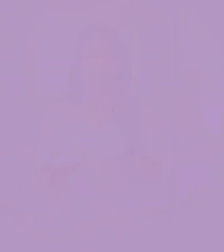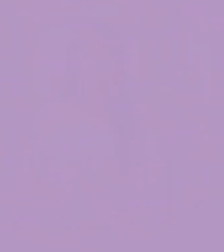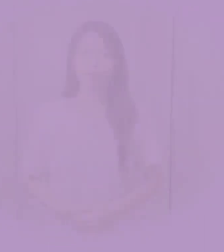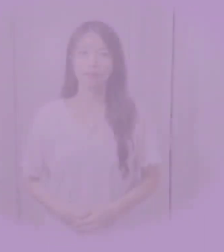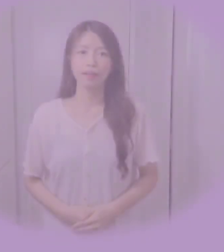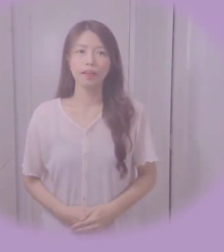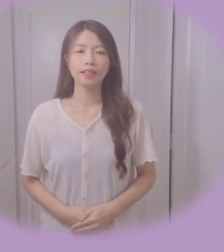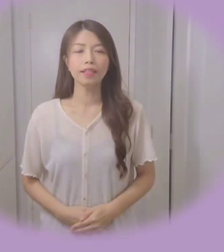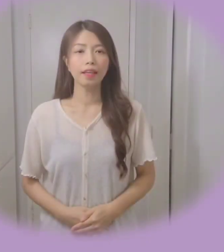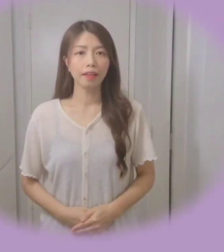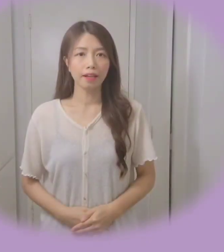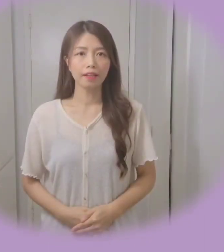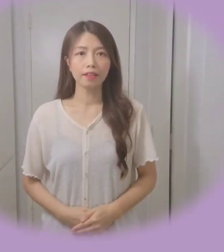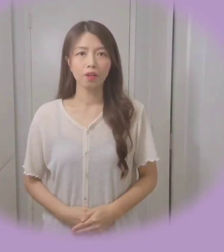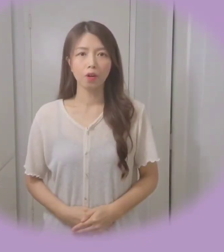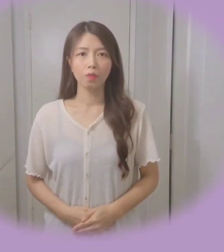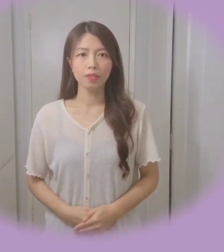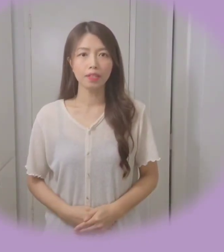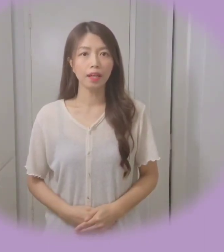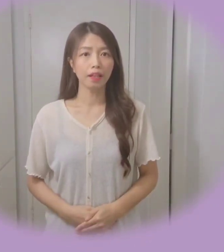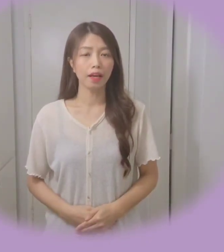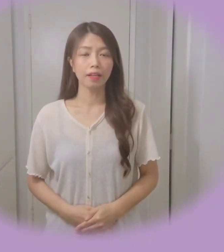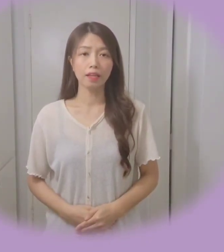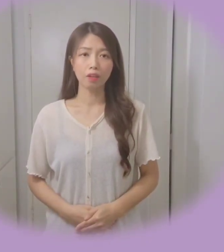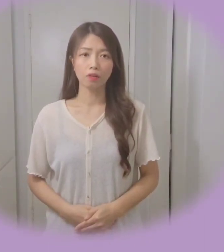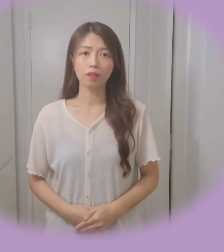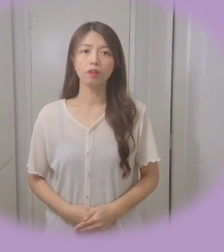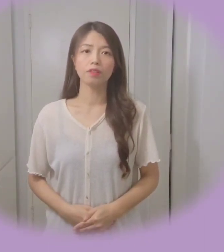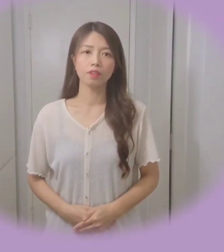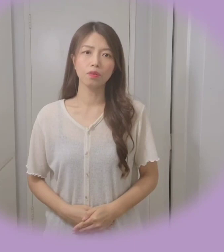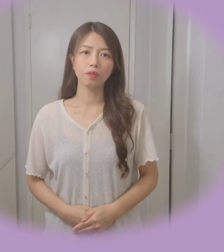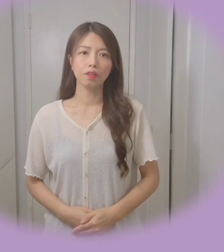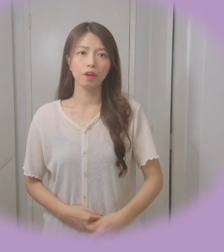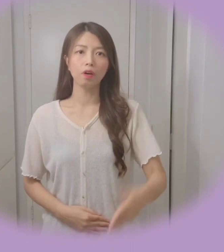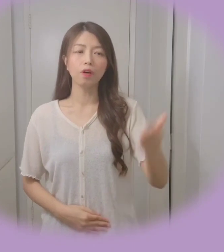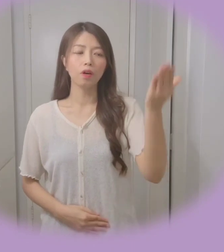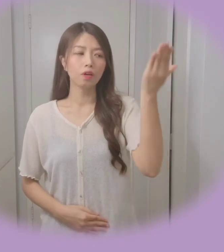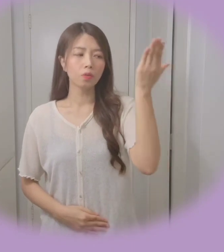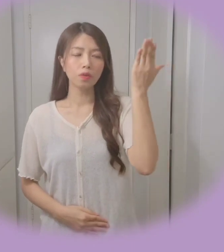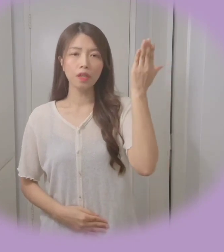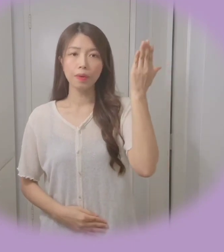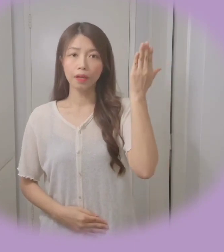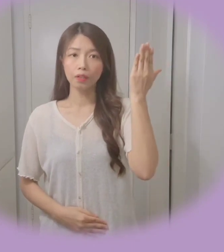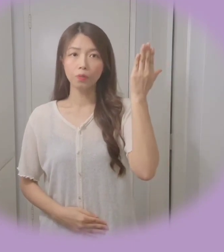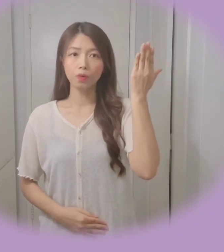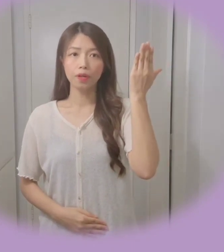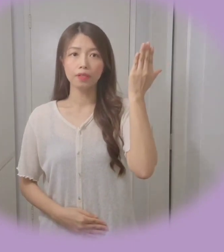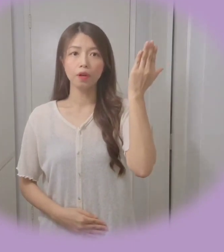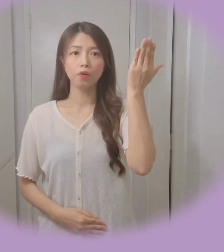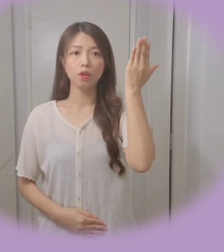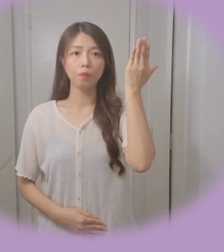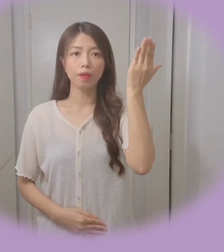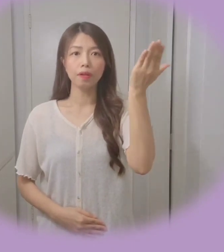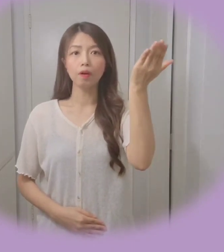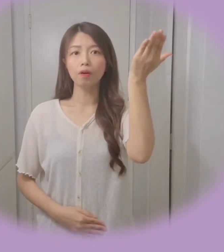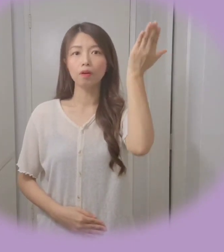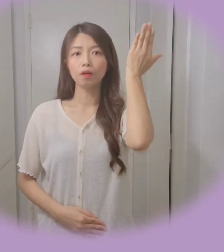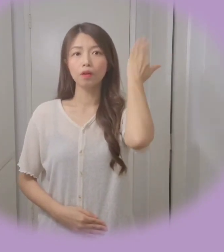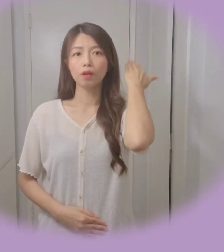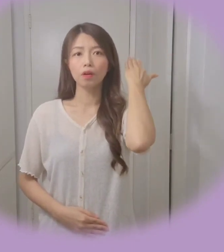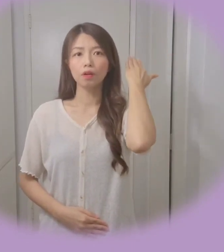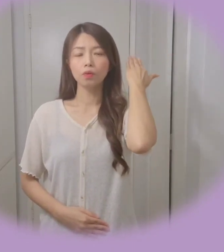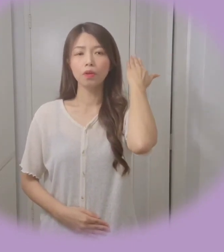됩니다. 지난 날들처럼, 지나다, 예전, 이런 뜻의 수어는요, 손등이 바깥으로 보이게 해서 얼굴